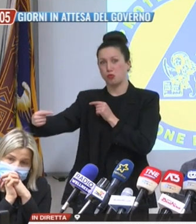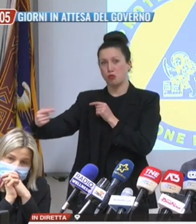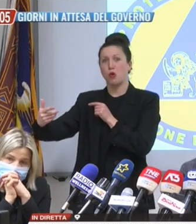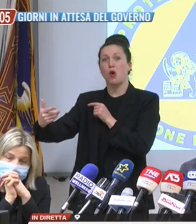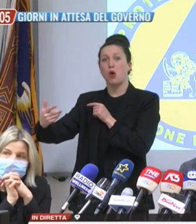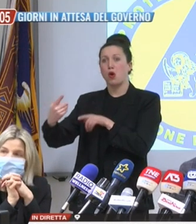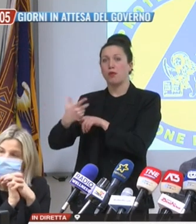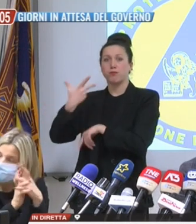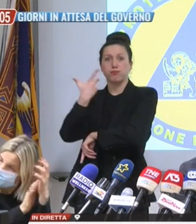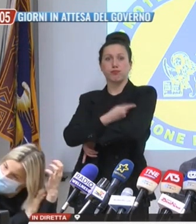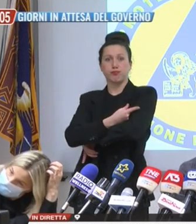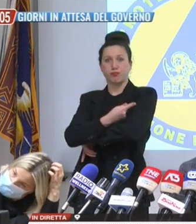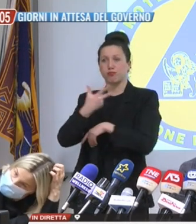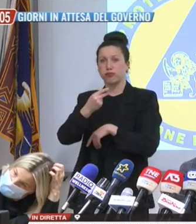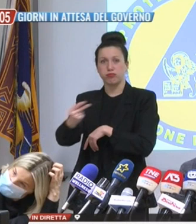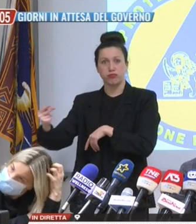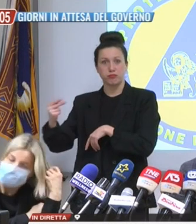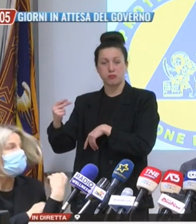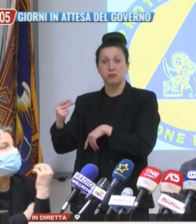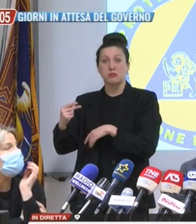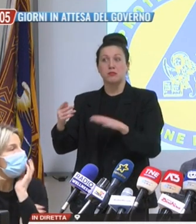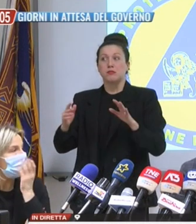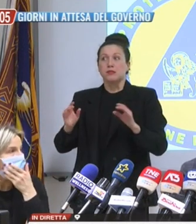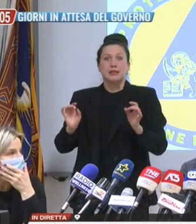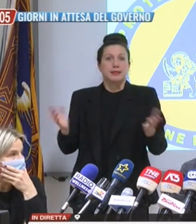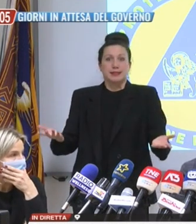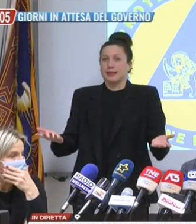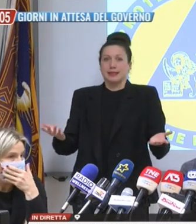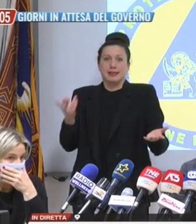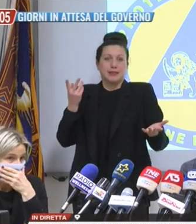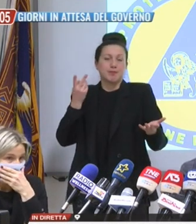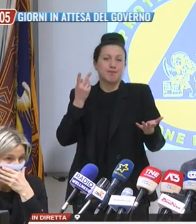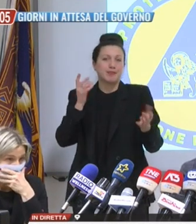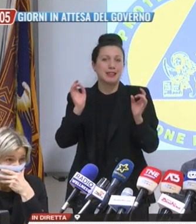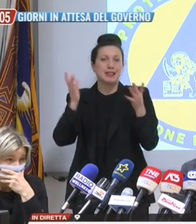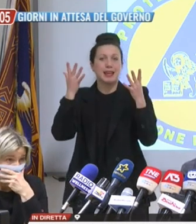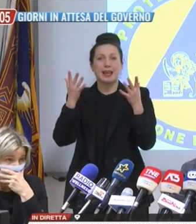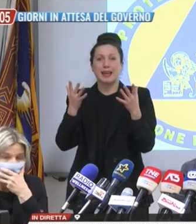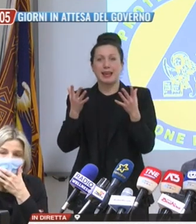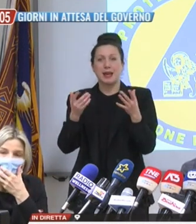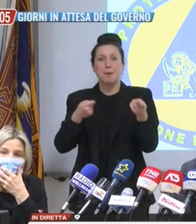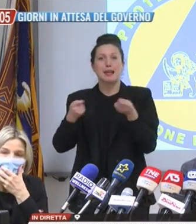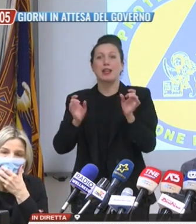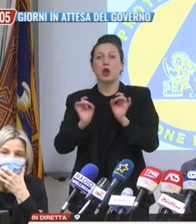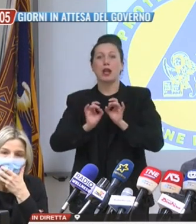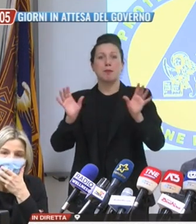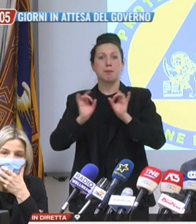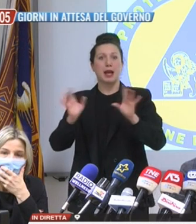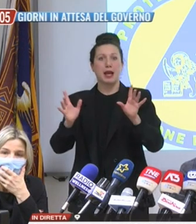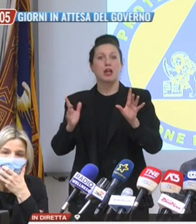Guardate, ci sta, insomma, se c'è un minimo di libero mercato è inevitabile che chi ha il prodotto cerchi il contatto per venderlo,